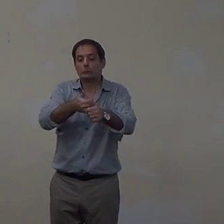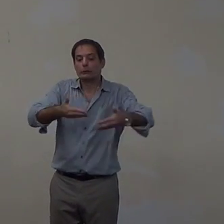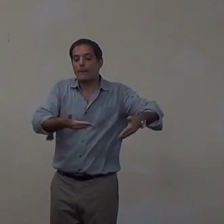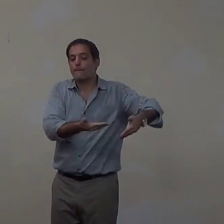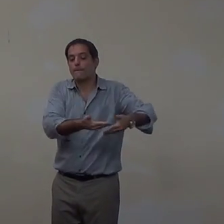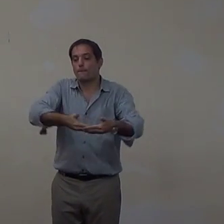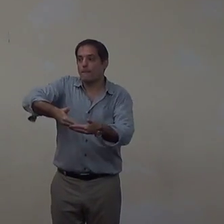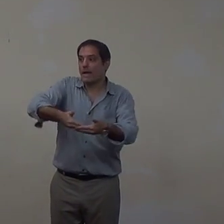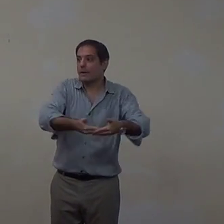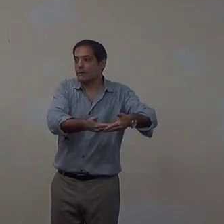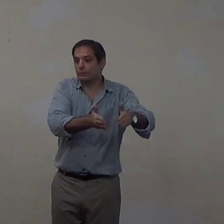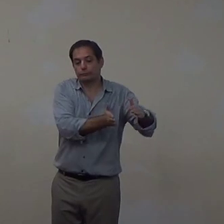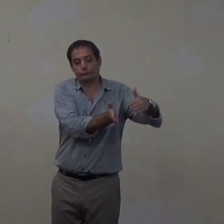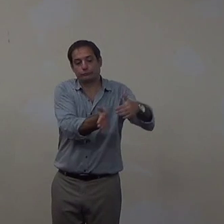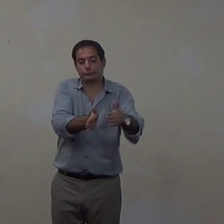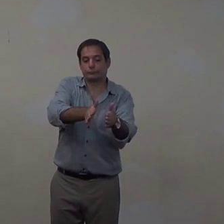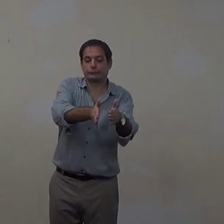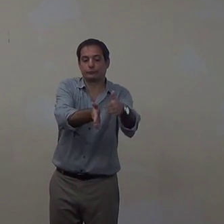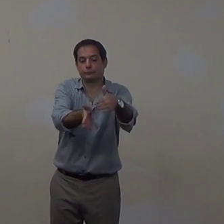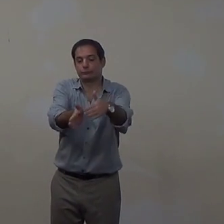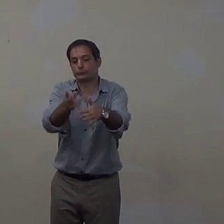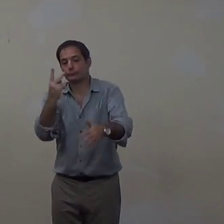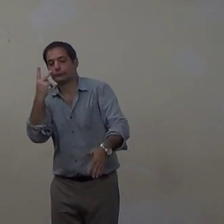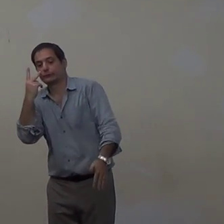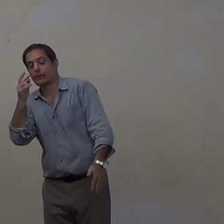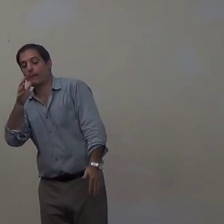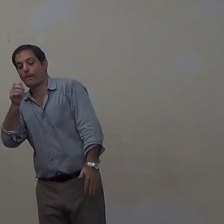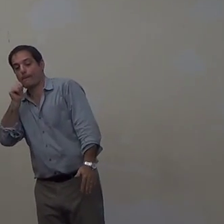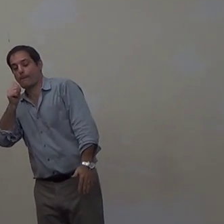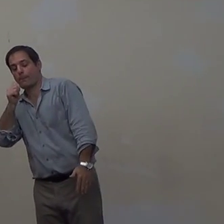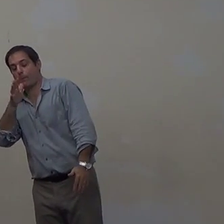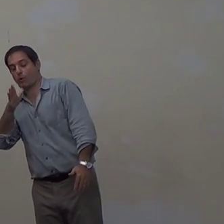sé, cuando era la mujer.